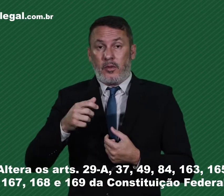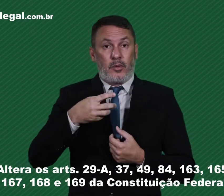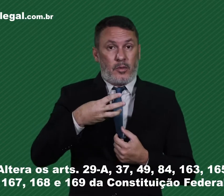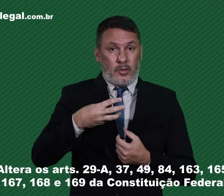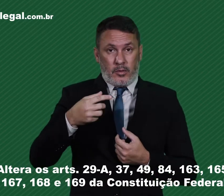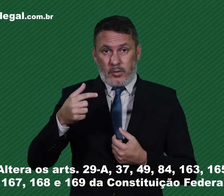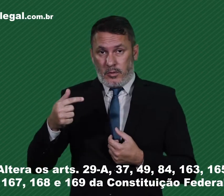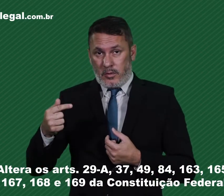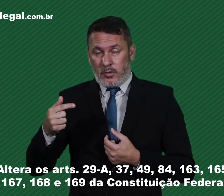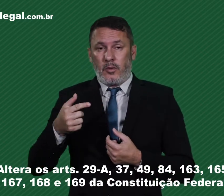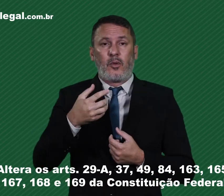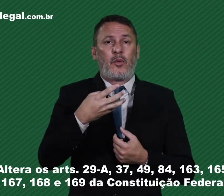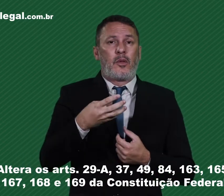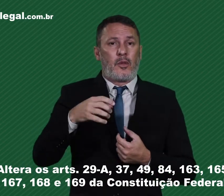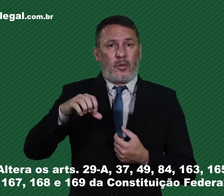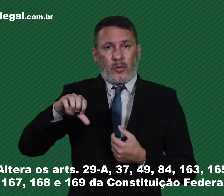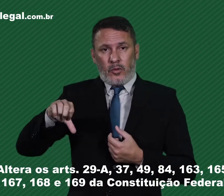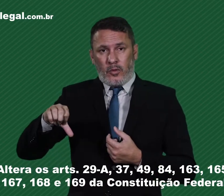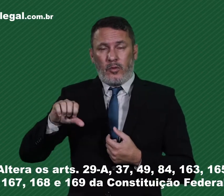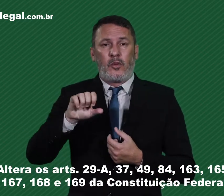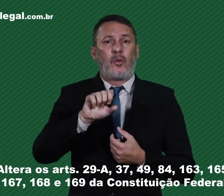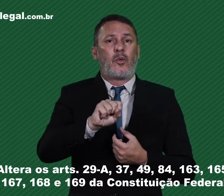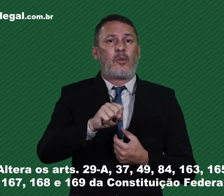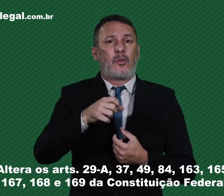37 4984